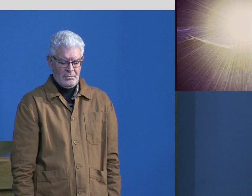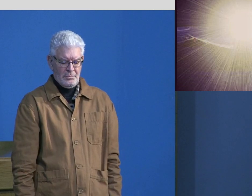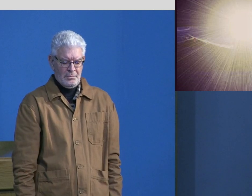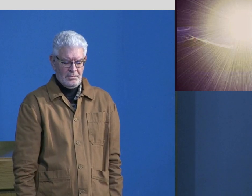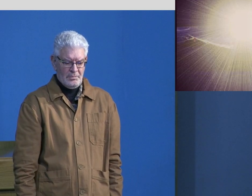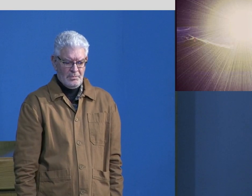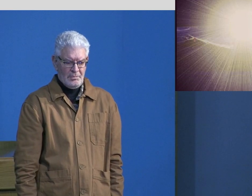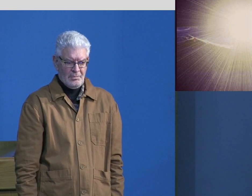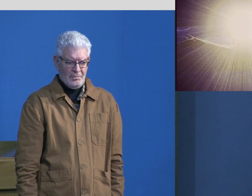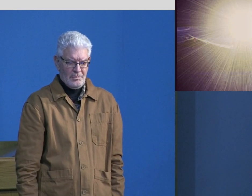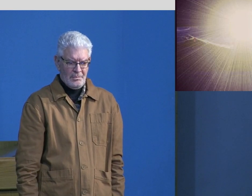'n dooie ding.